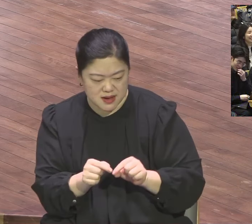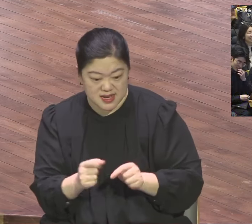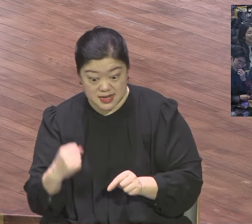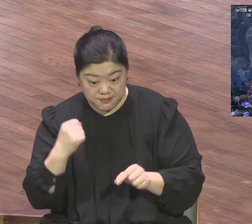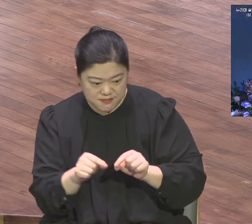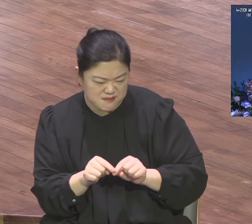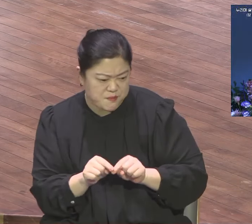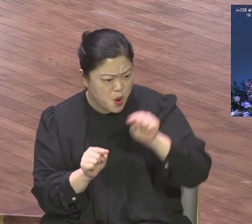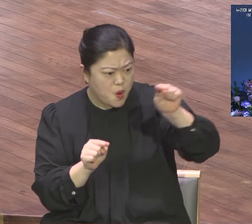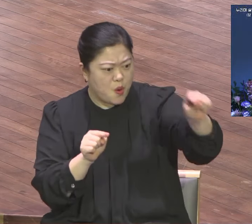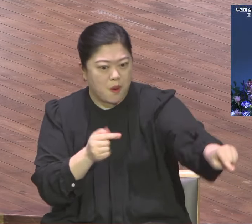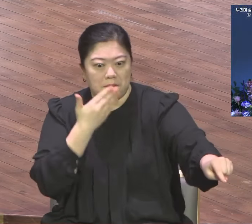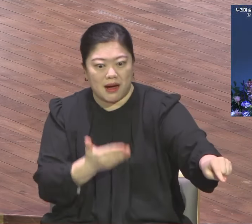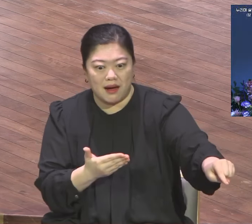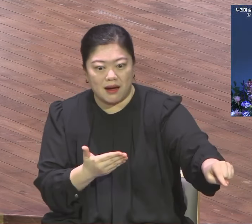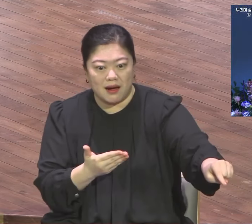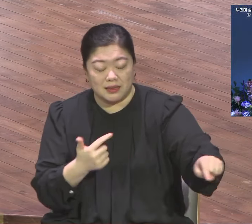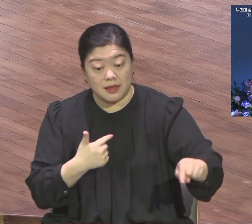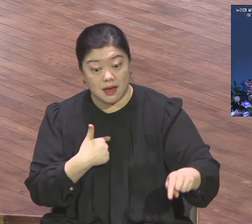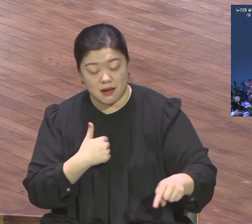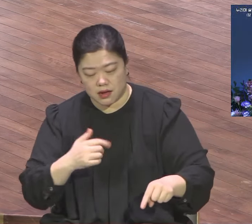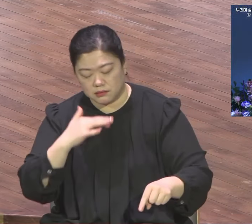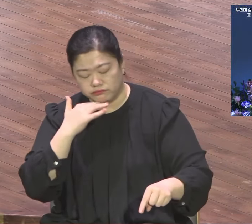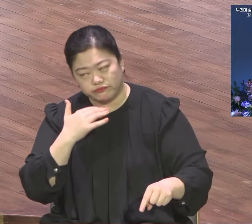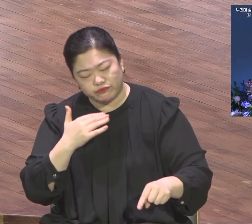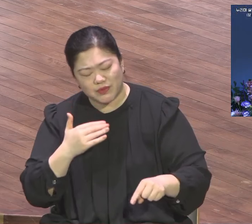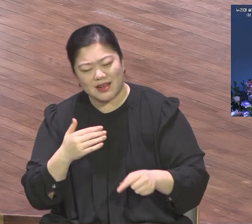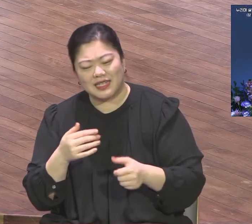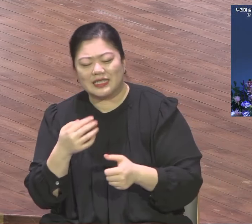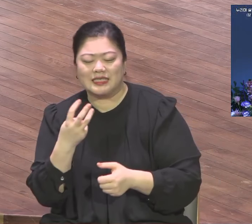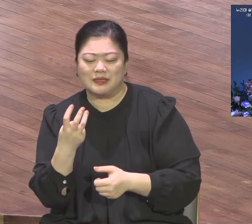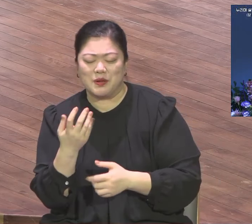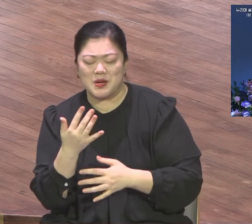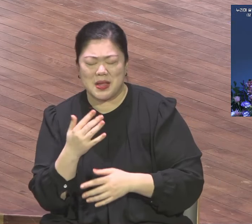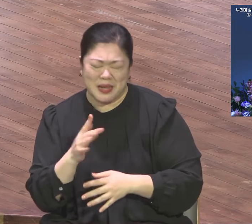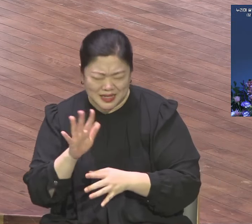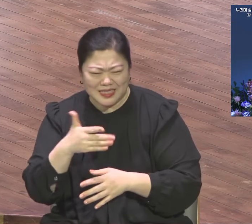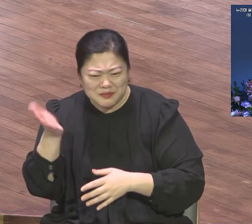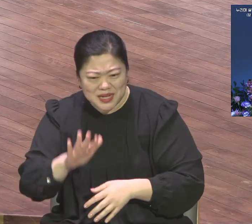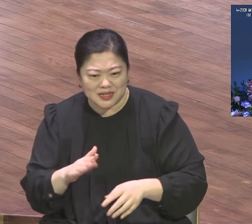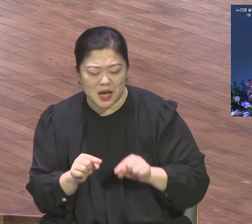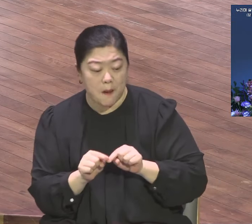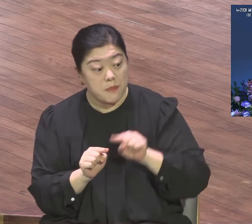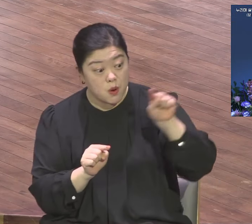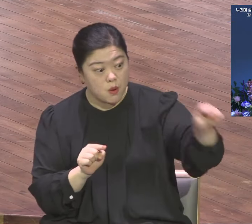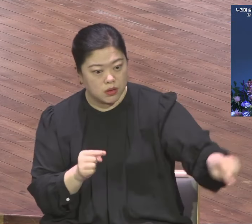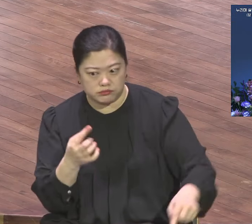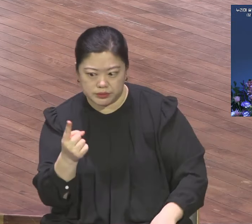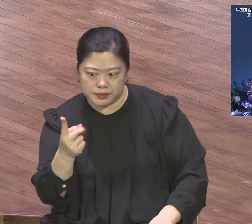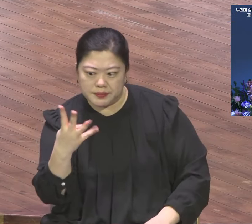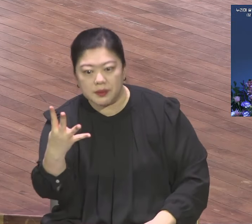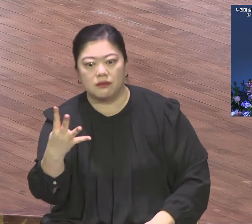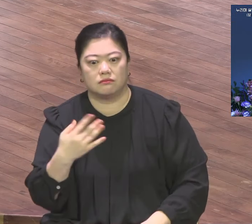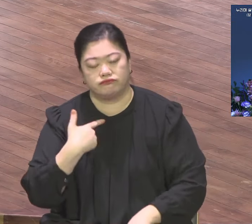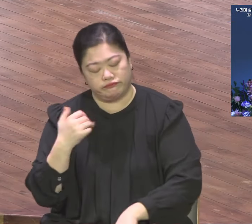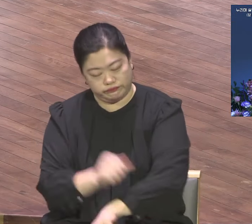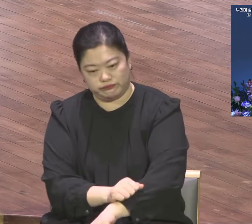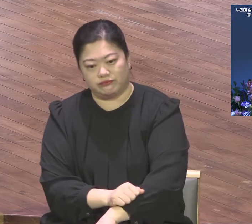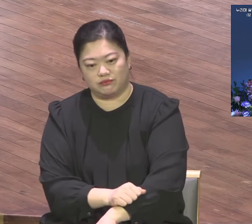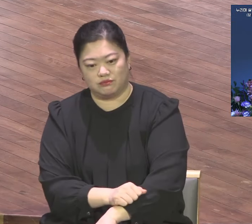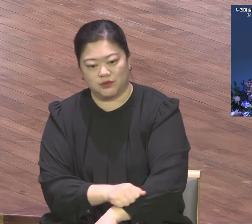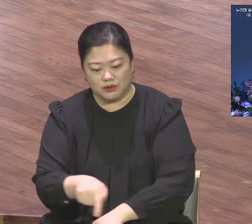시간표에 따라서 하나님께서는 뭐 개척할 때도 그렇고 지금도 그렇고 평생을 하나님께서는 늘